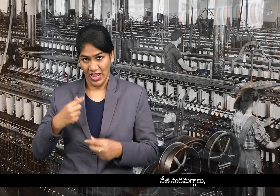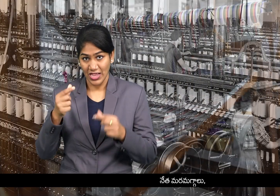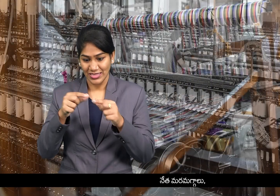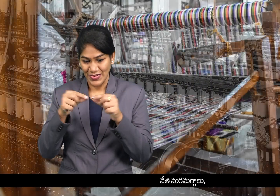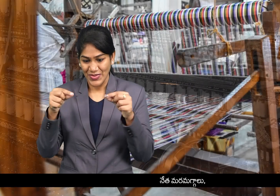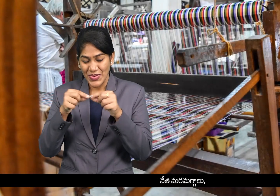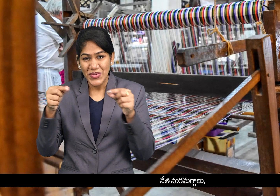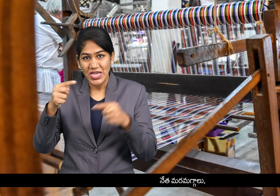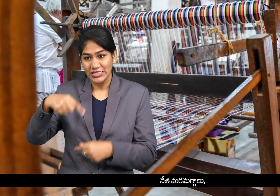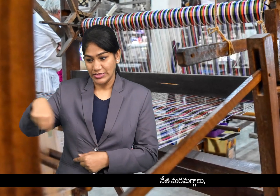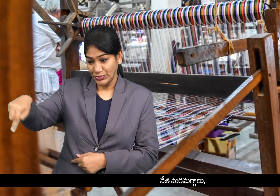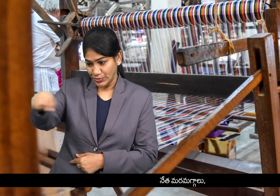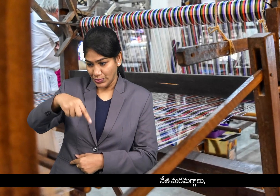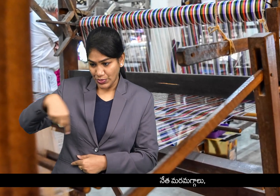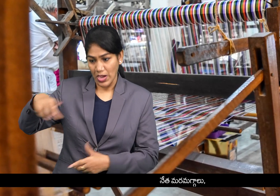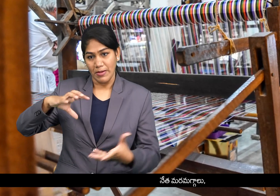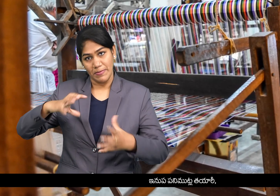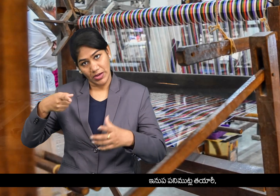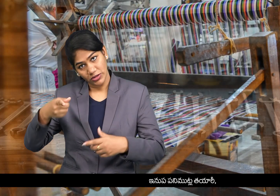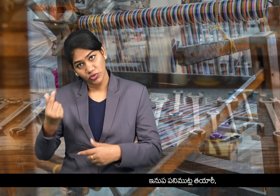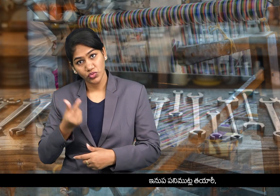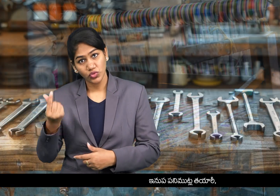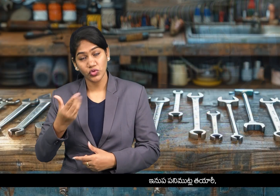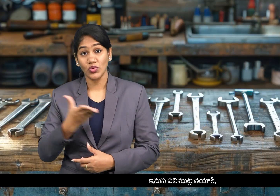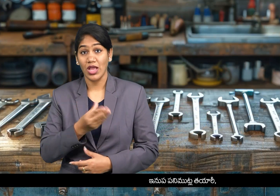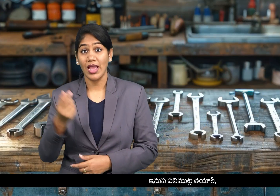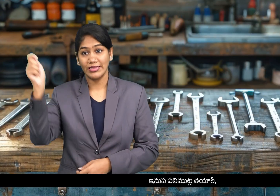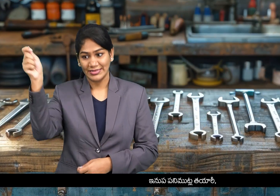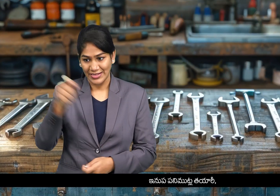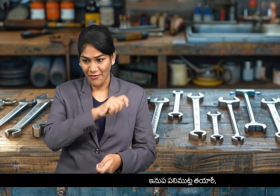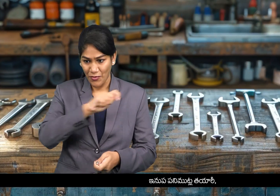నేత మరమగ్గాలు, ఇనుప పనిముట్ల తయారీ,